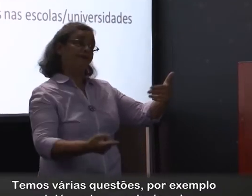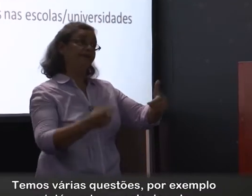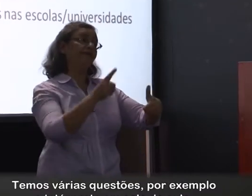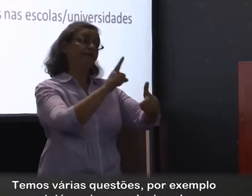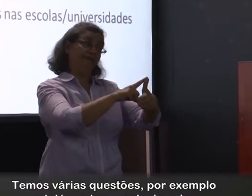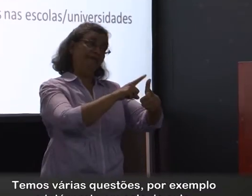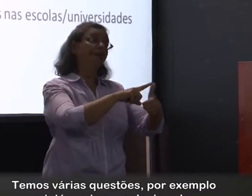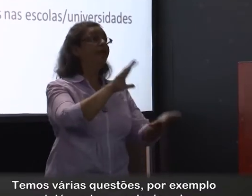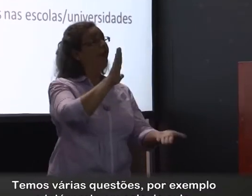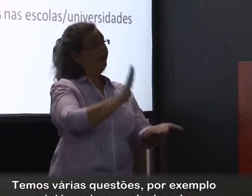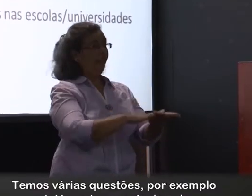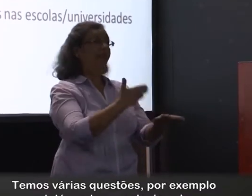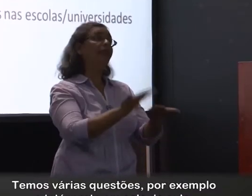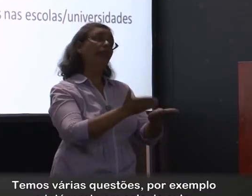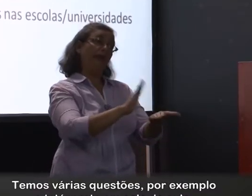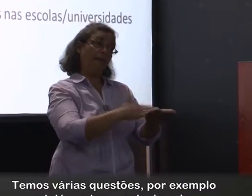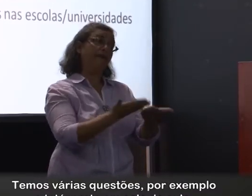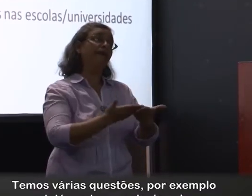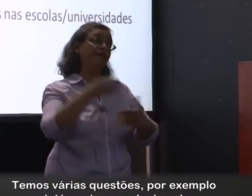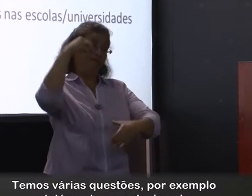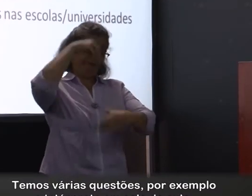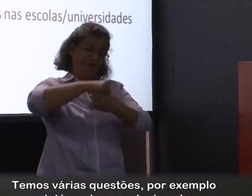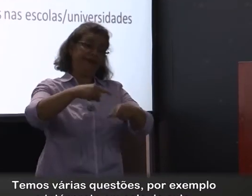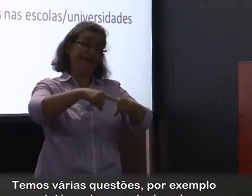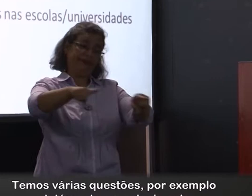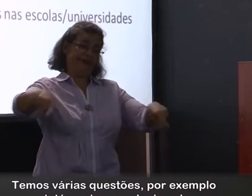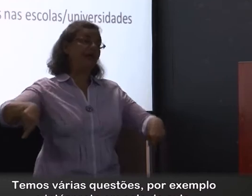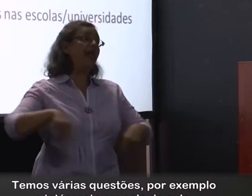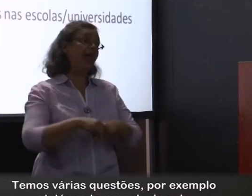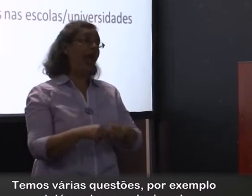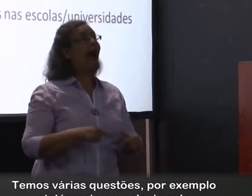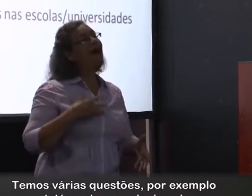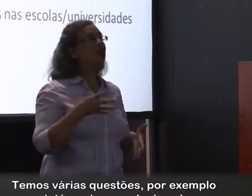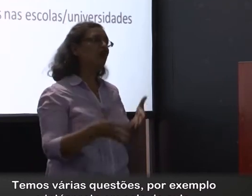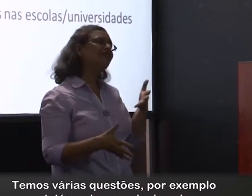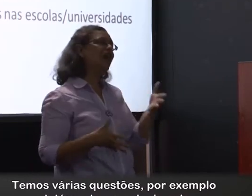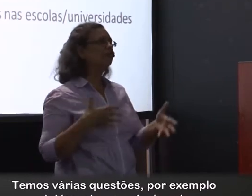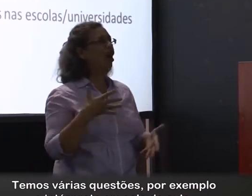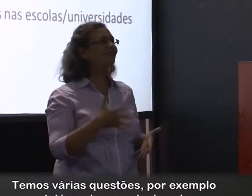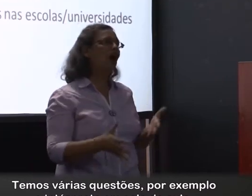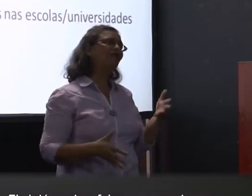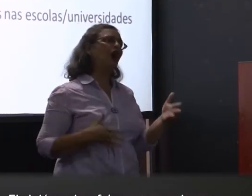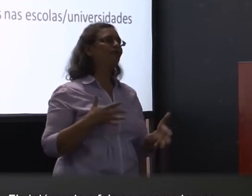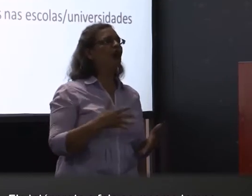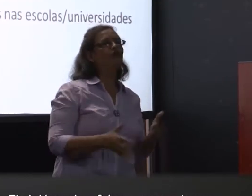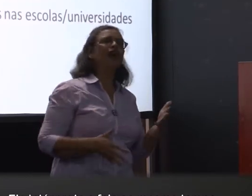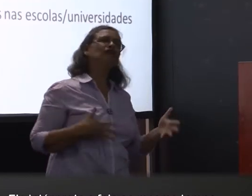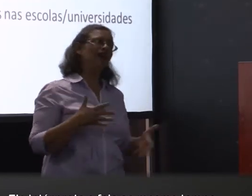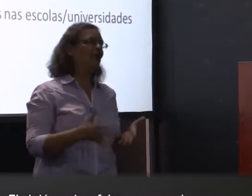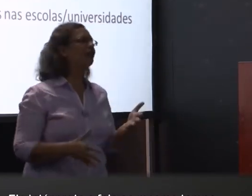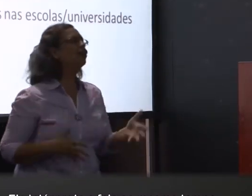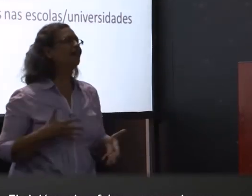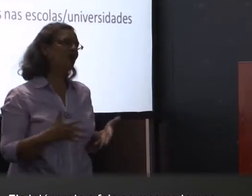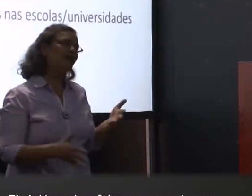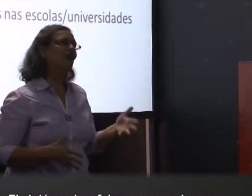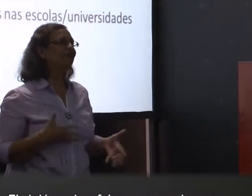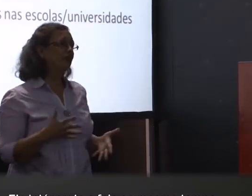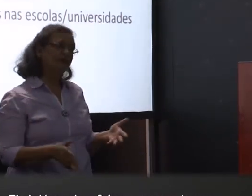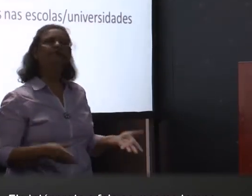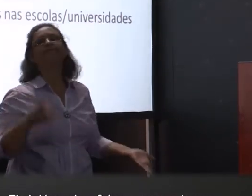Bom, temos várias questões. Por exemplo, o intérprete em sala de aula, que ele interpreta e fala ao mesmo tempo.